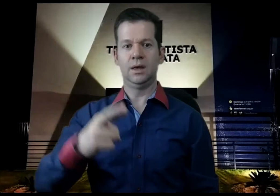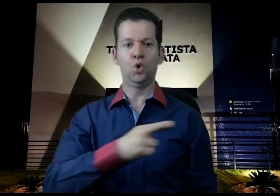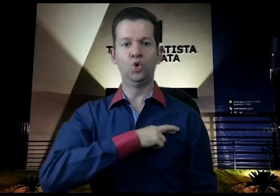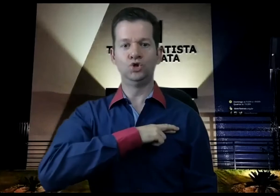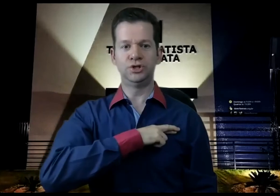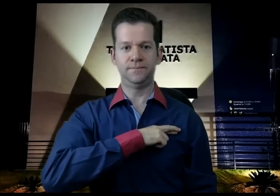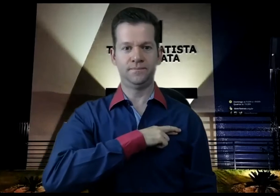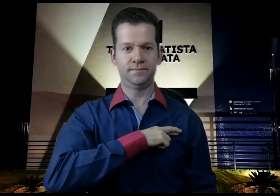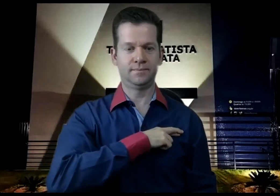Ruth.